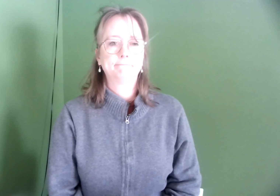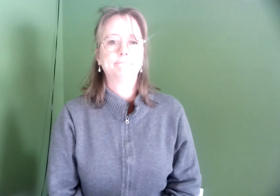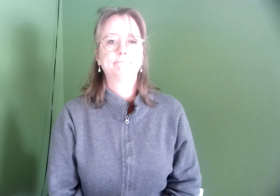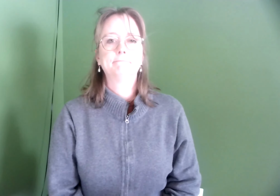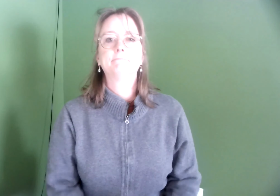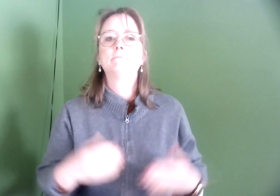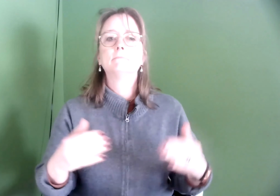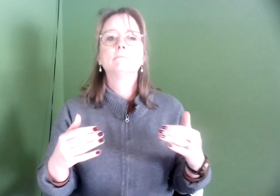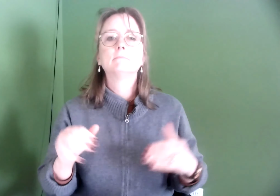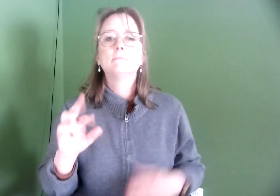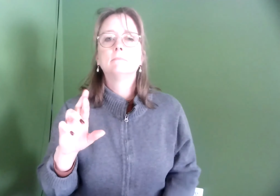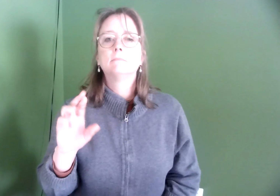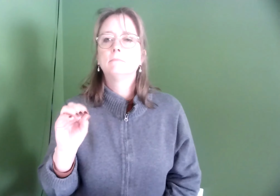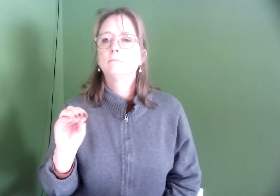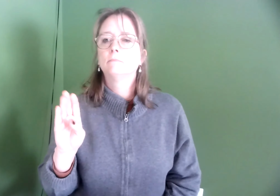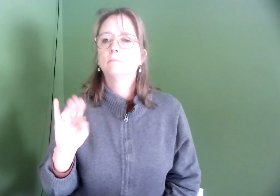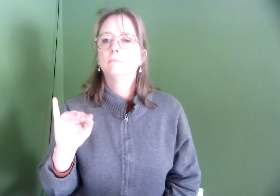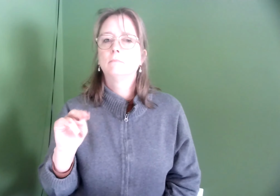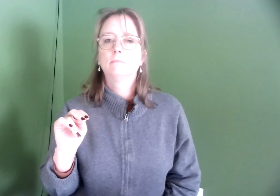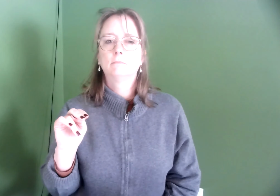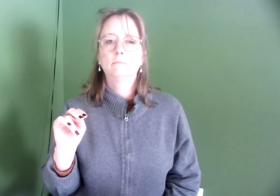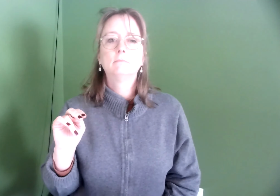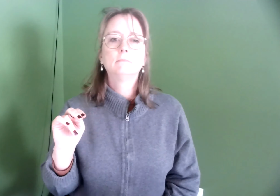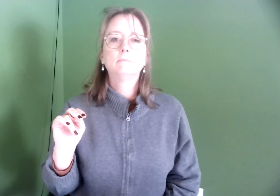Robin. Yes. I